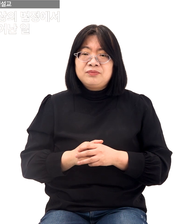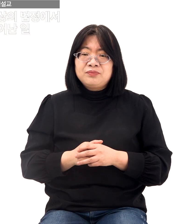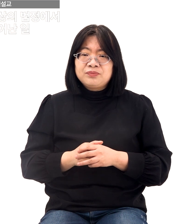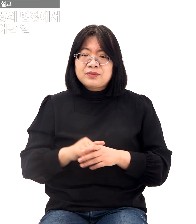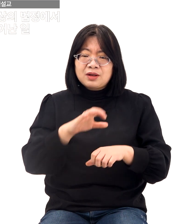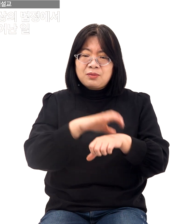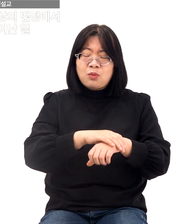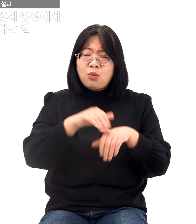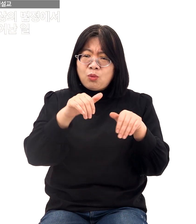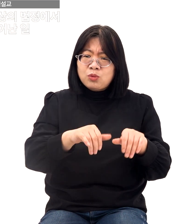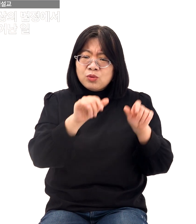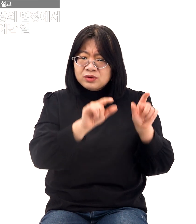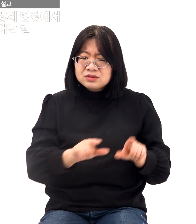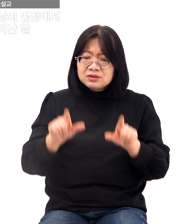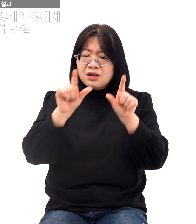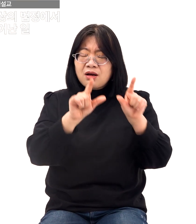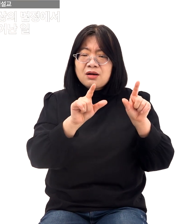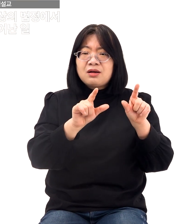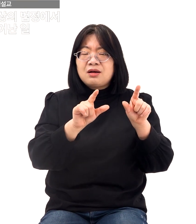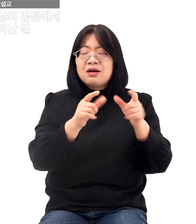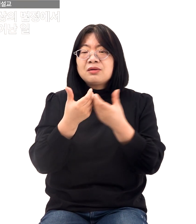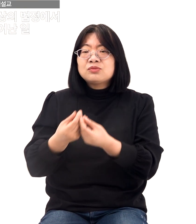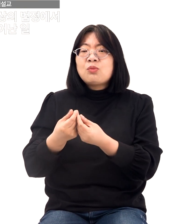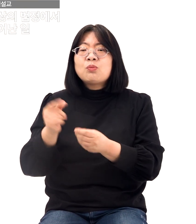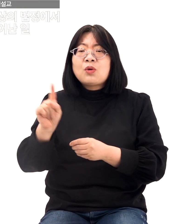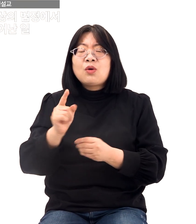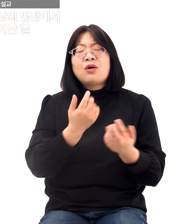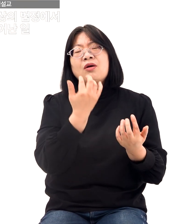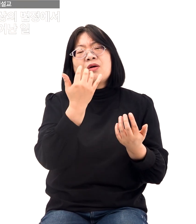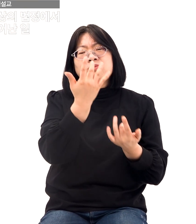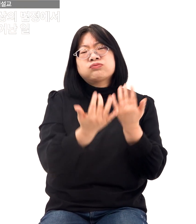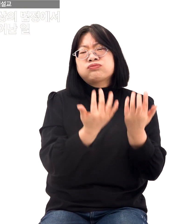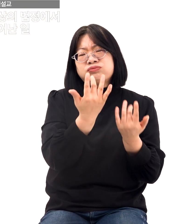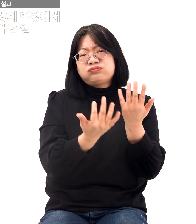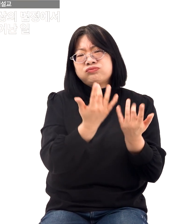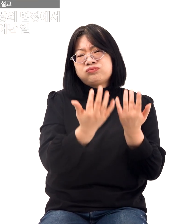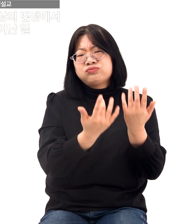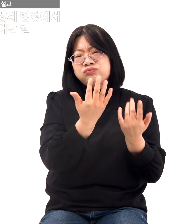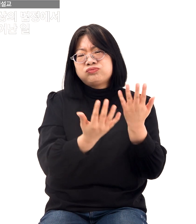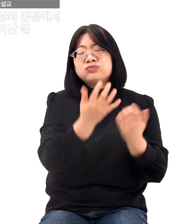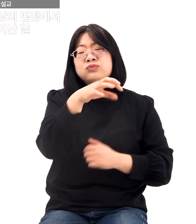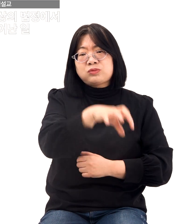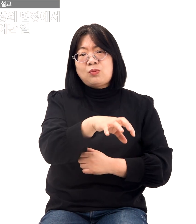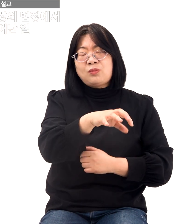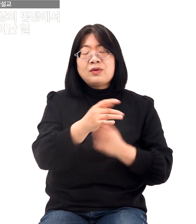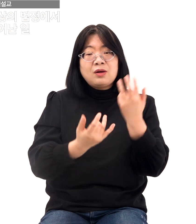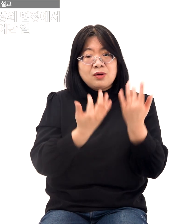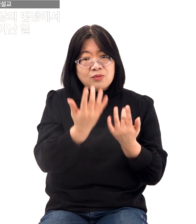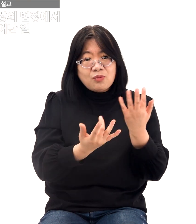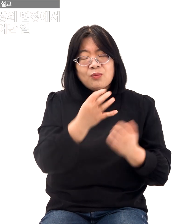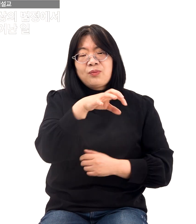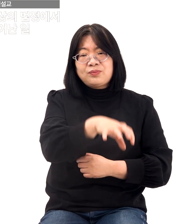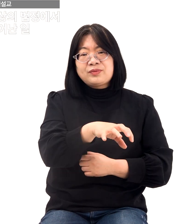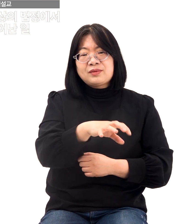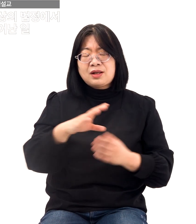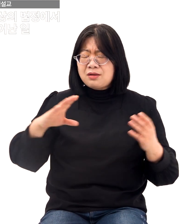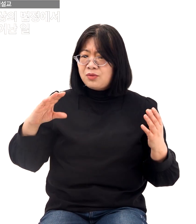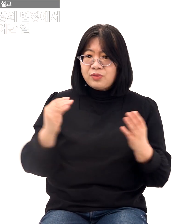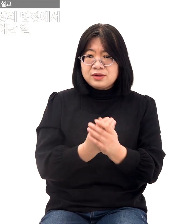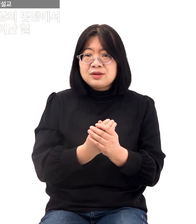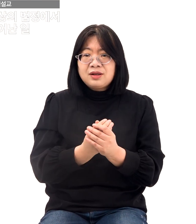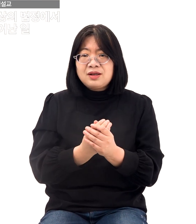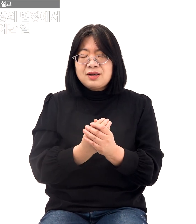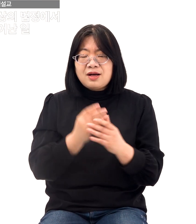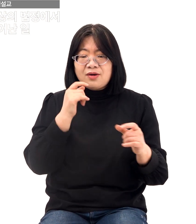그러니까 포로 생활을 뭘로 본 거죠? 불구덩이로 본 거예요. 그 불구덩이에서